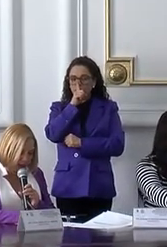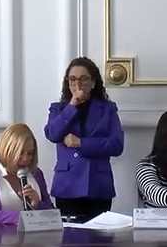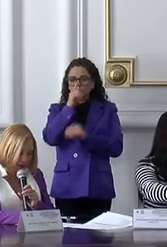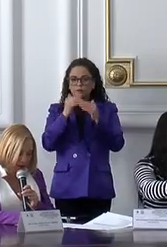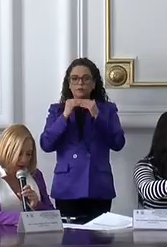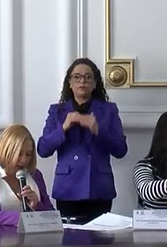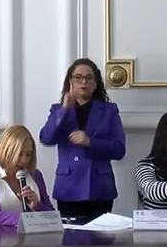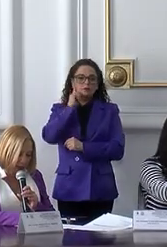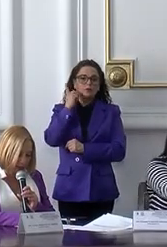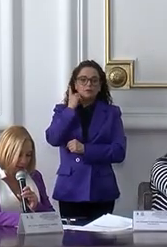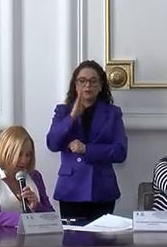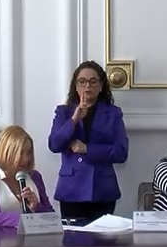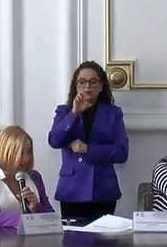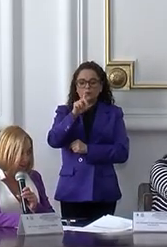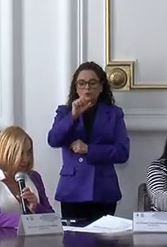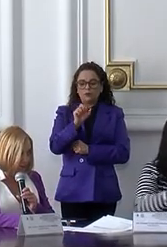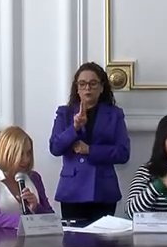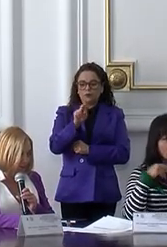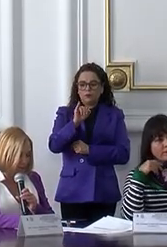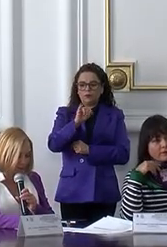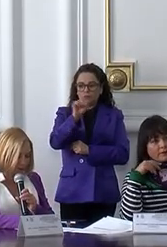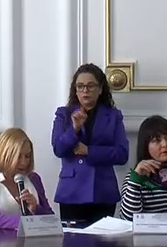Diputada Brenda Fabiola Ruiz.